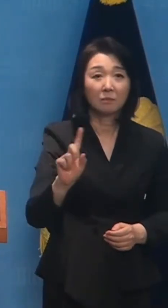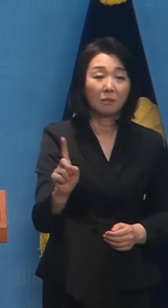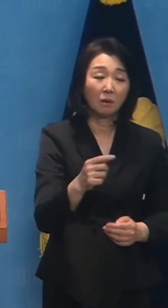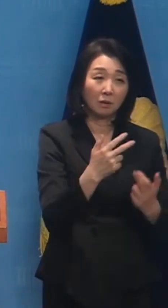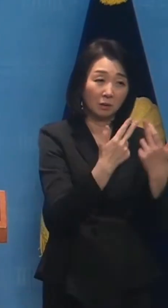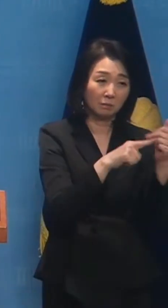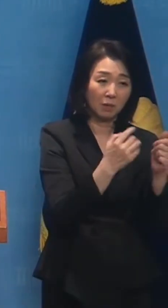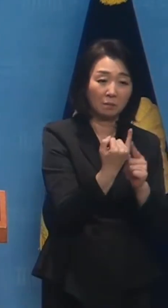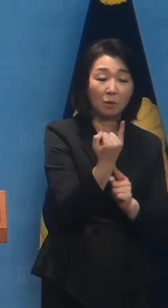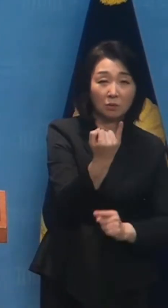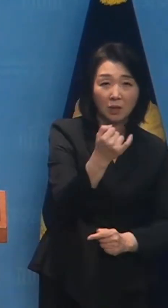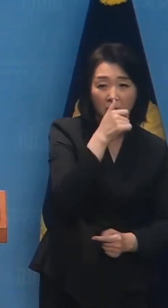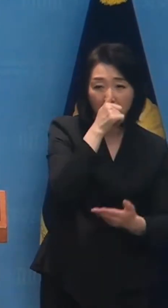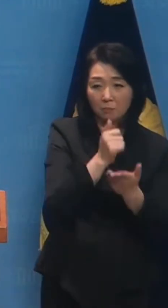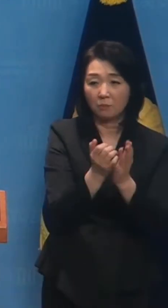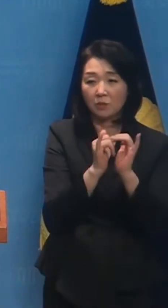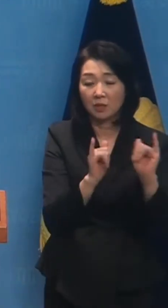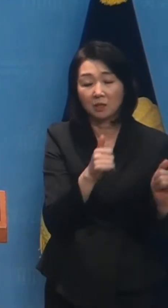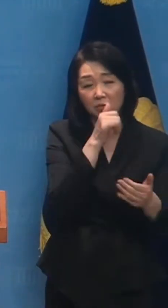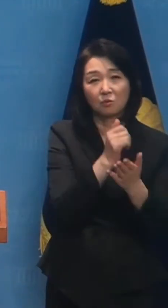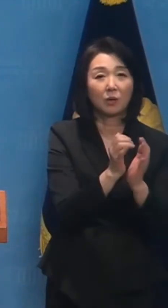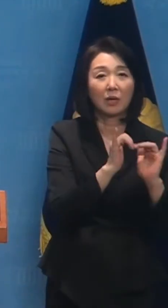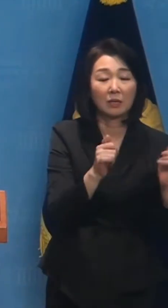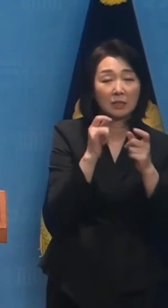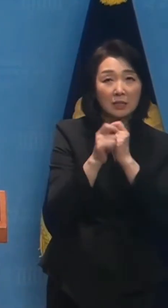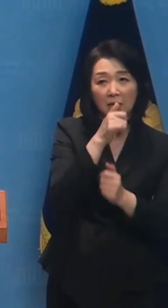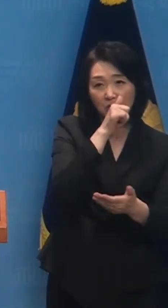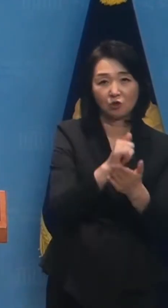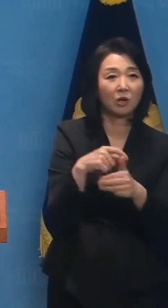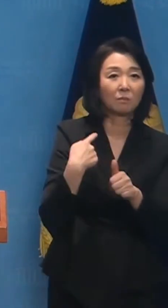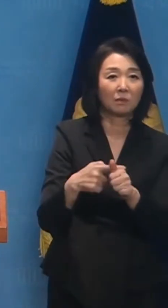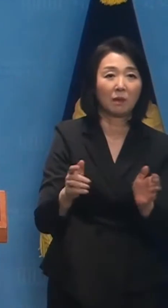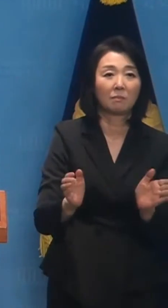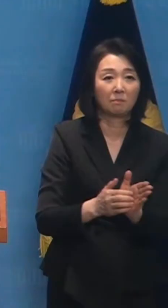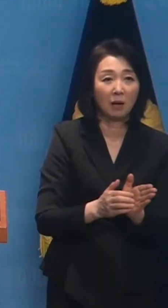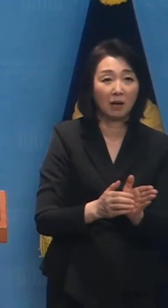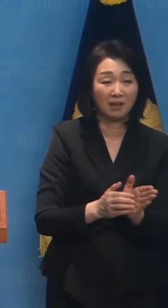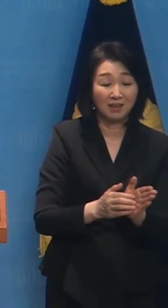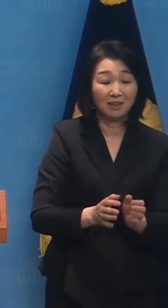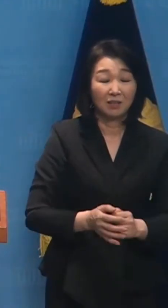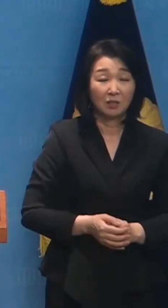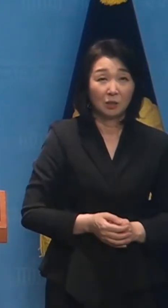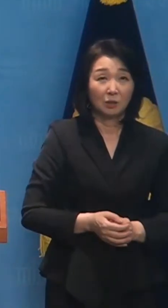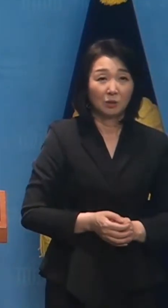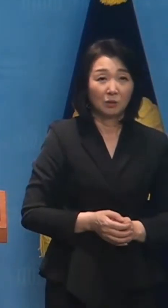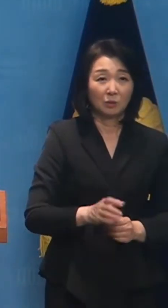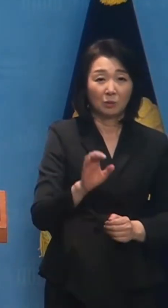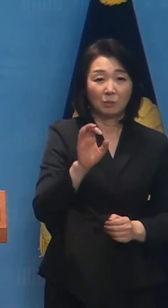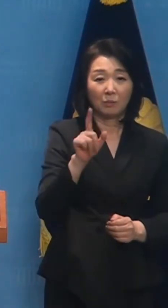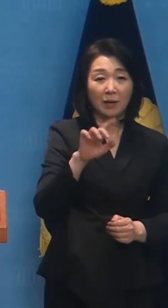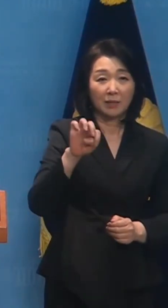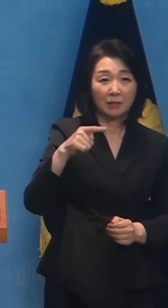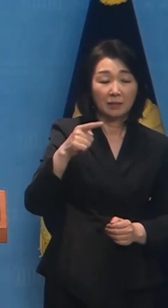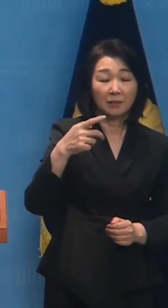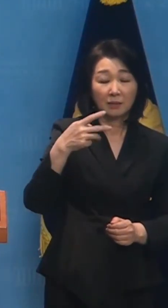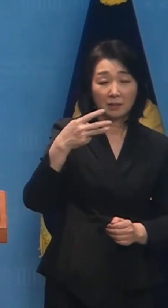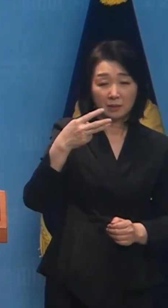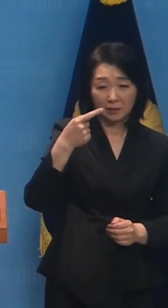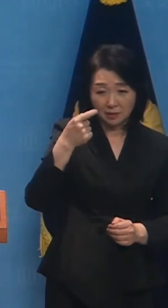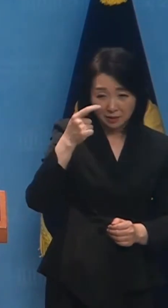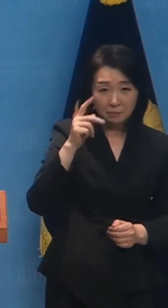후보자의 배우자를 범죄인, 죄인, 사기죄라고 비방하였으며, 페는마이크 TV는 군사 기밀을